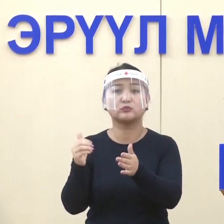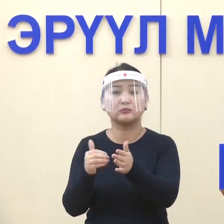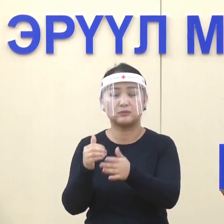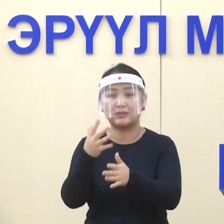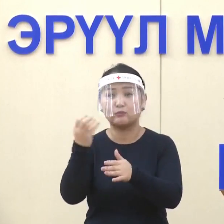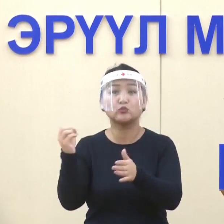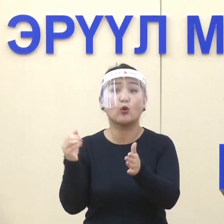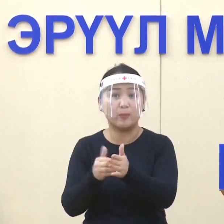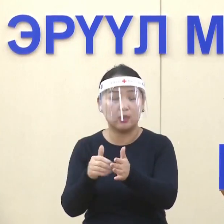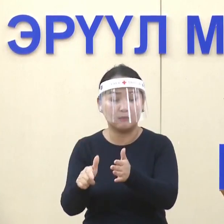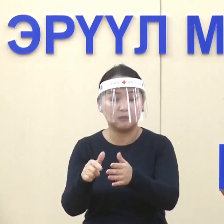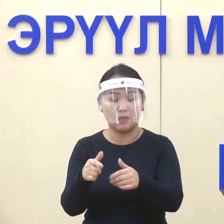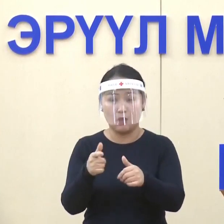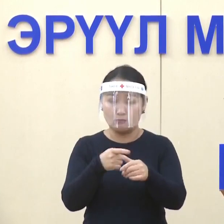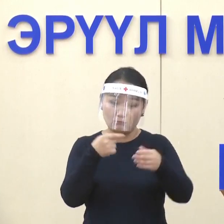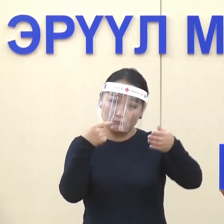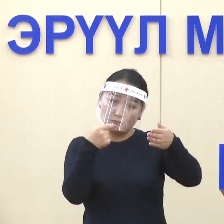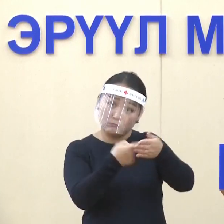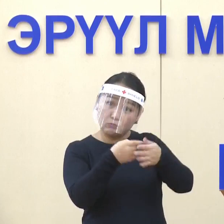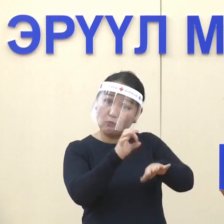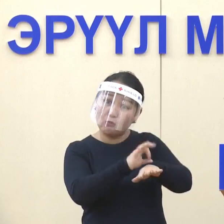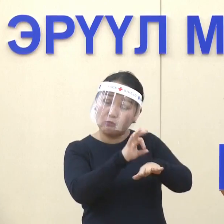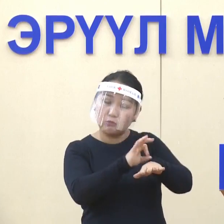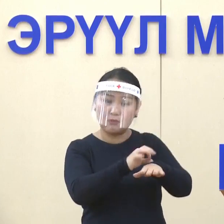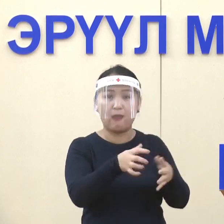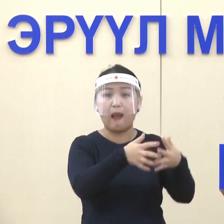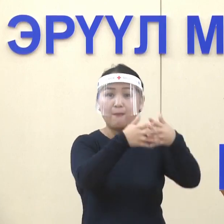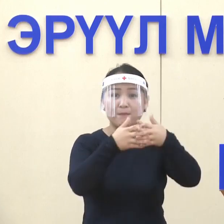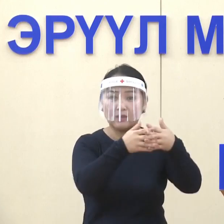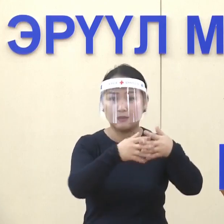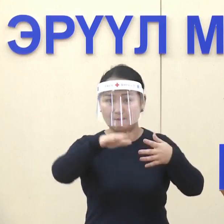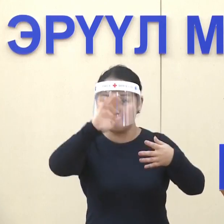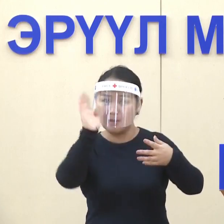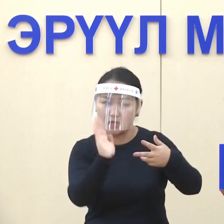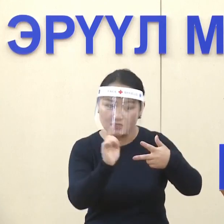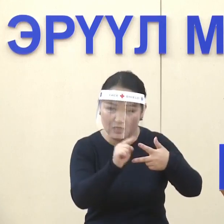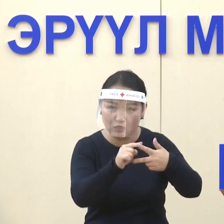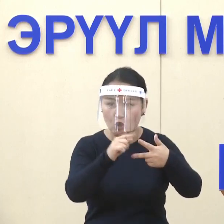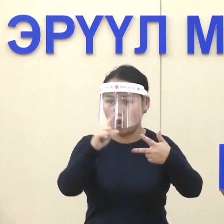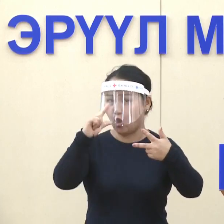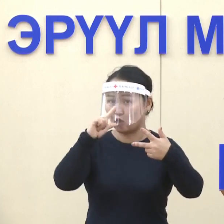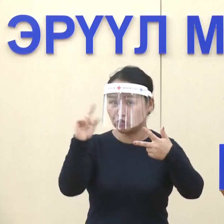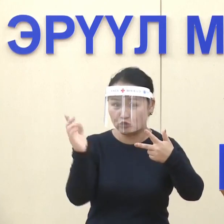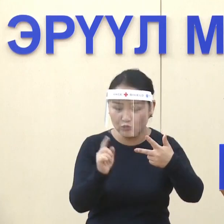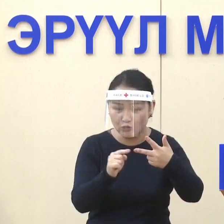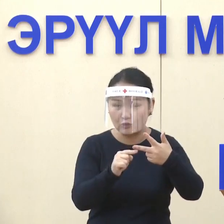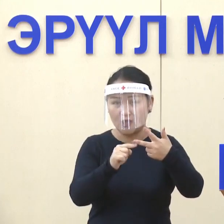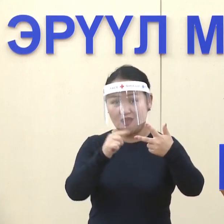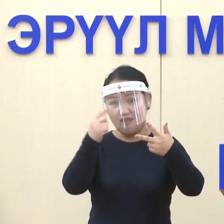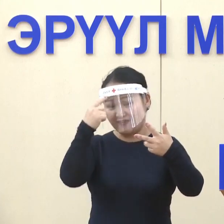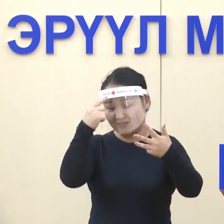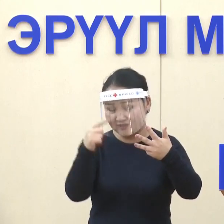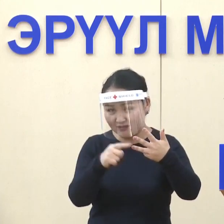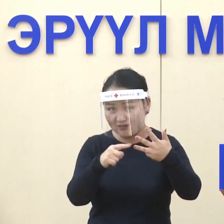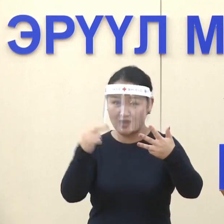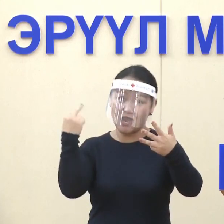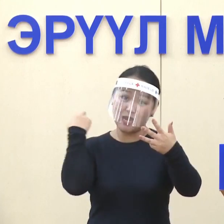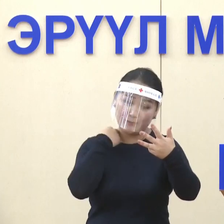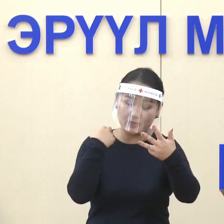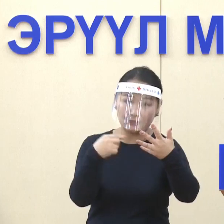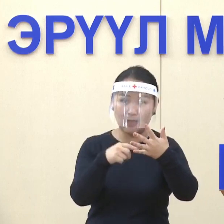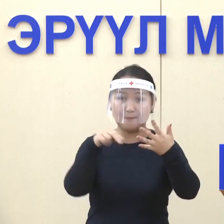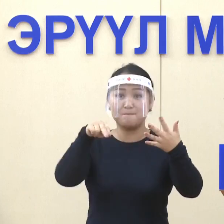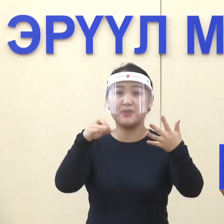За бүртгэгдсэн халдварын тоогоор Америкийн нэгдсэн улс, Бразил, Оросын холбооны улс, Энэтхэг, Их Британь,